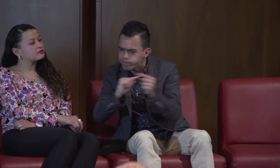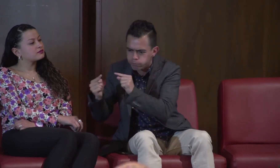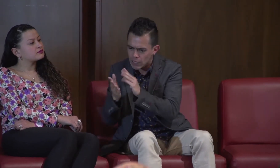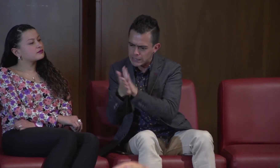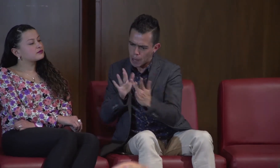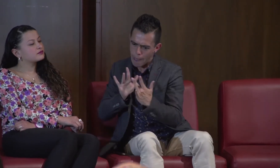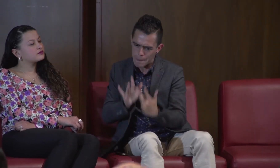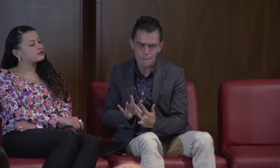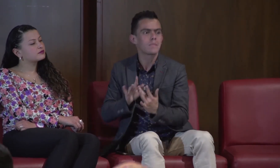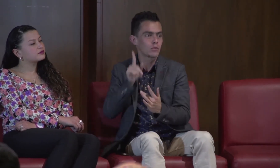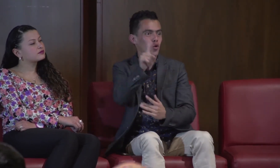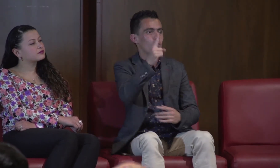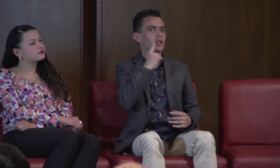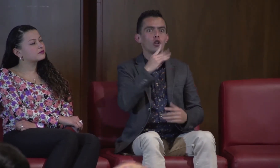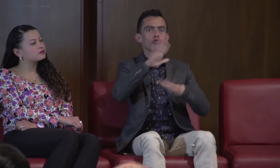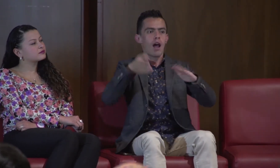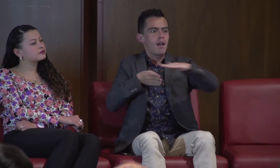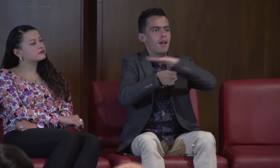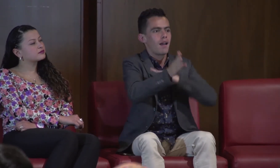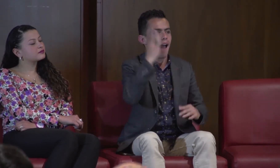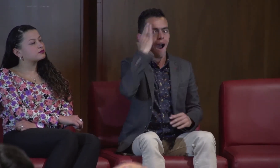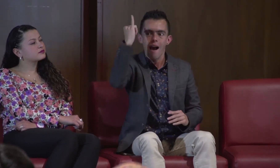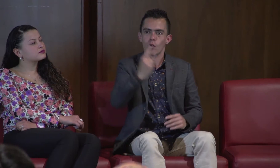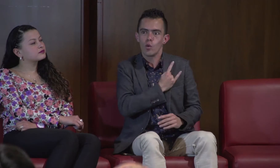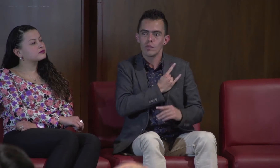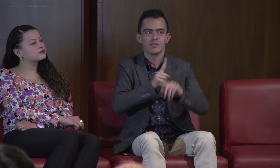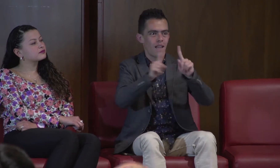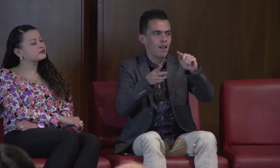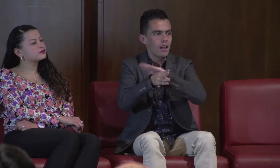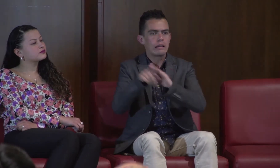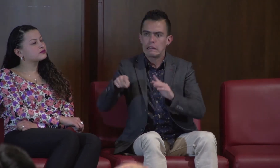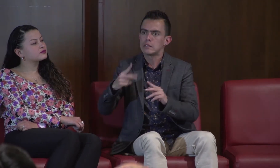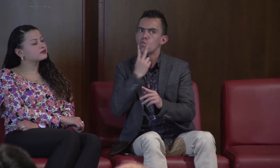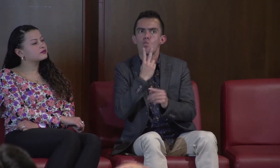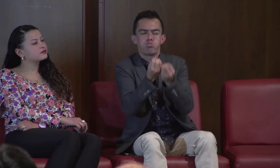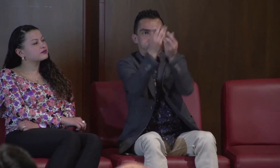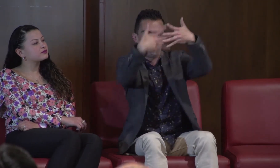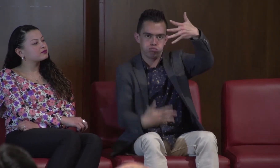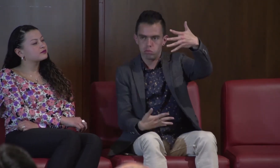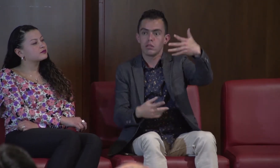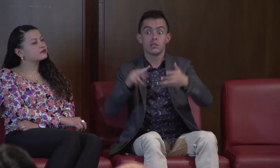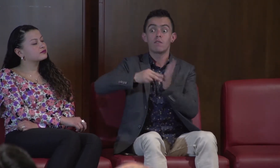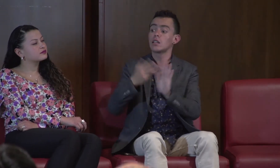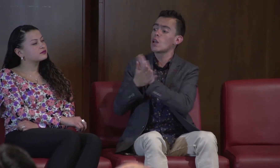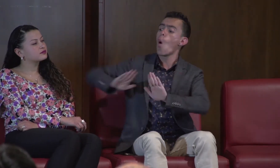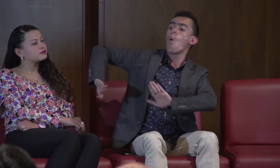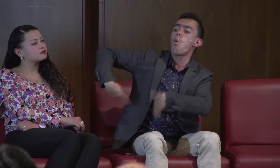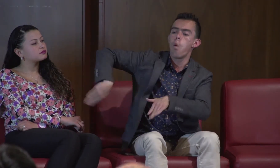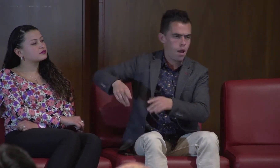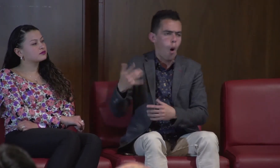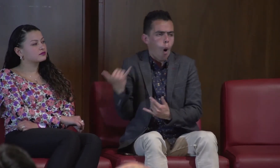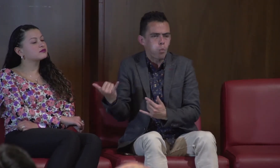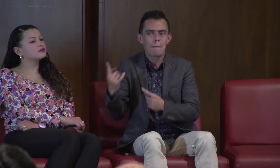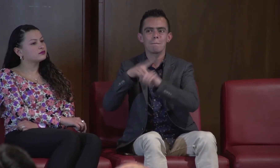personas sordas que ya pertenecen a la academia y que ya también han generado ciertas discusiones y que no lo hacen de manera arbitraria, ellos siguen ciertos criterios y